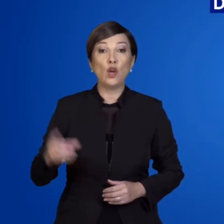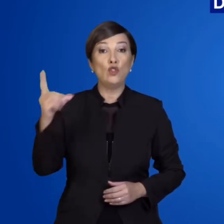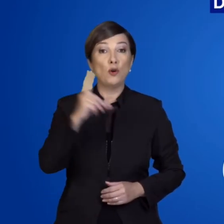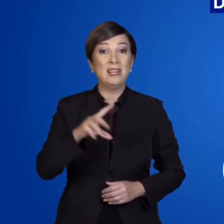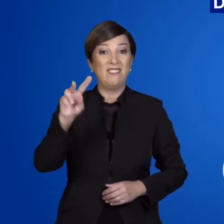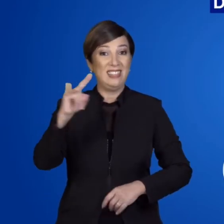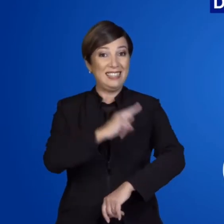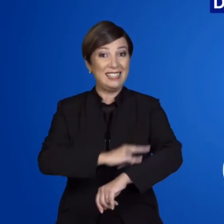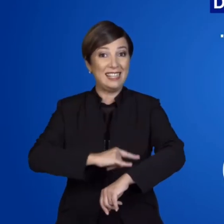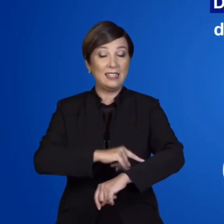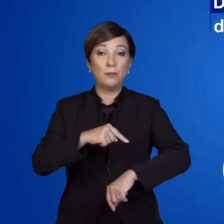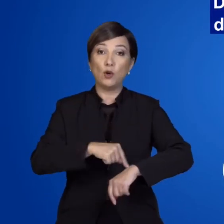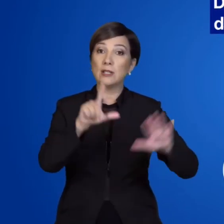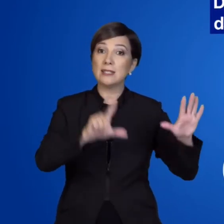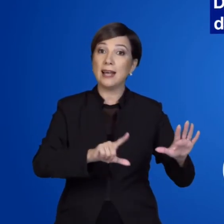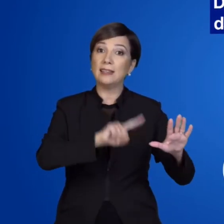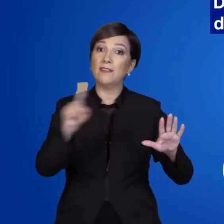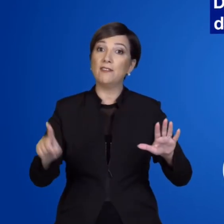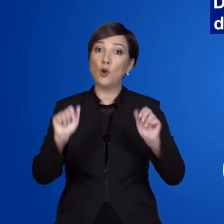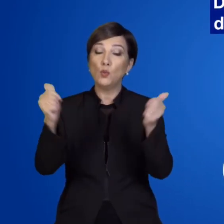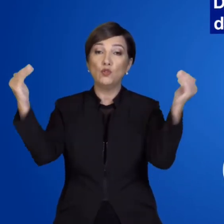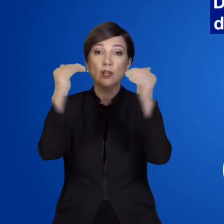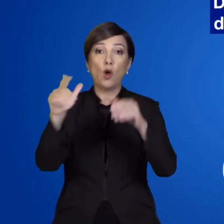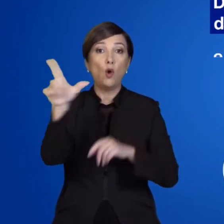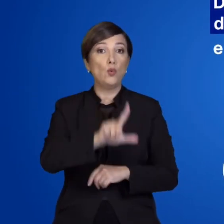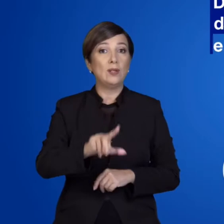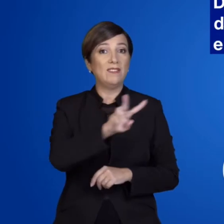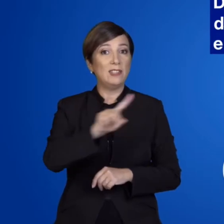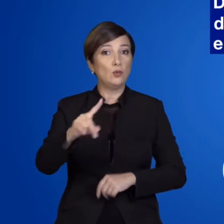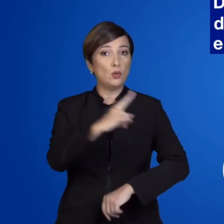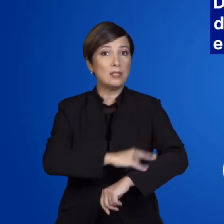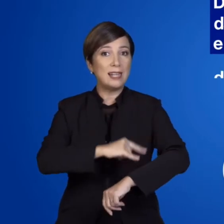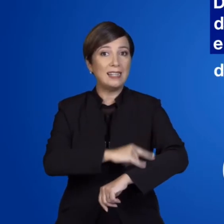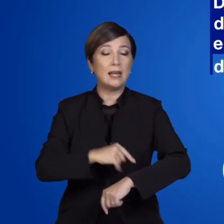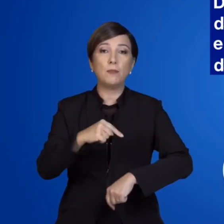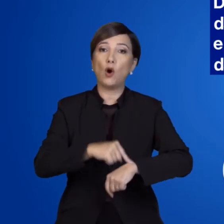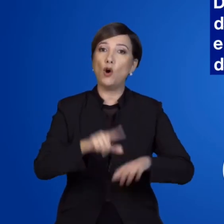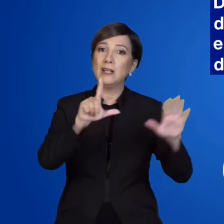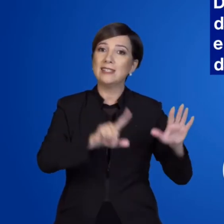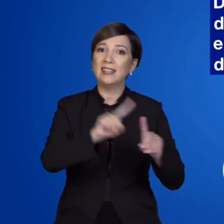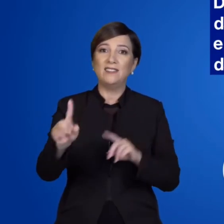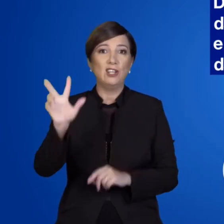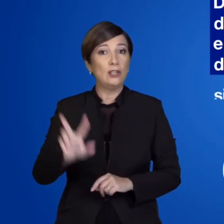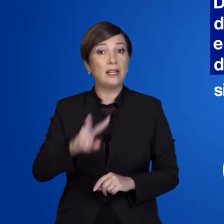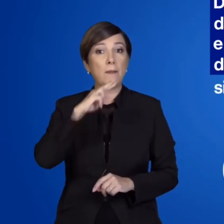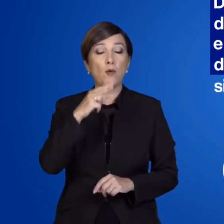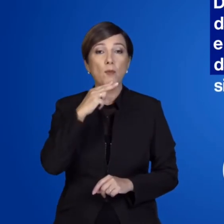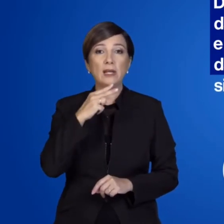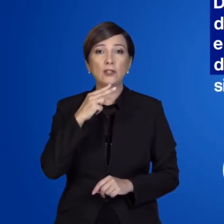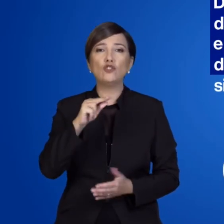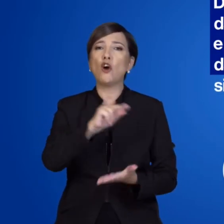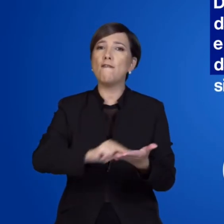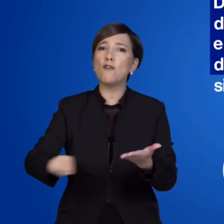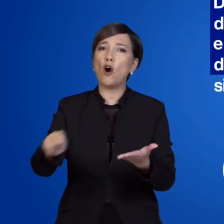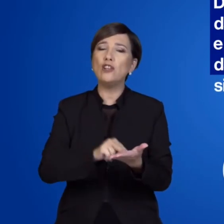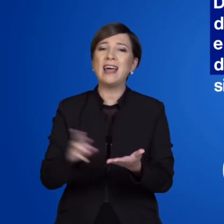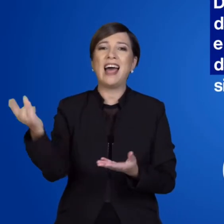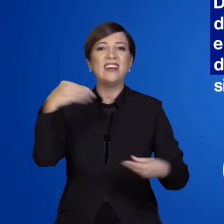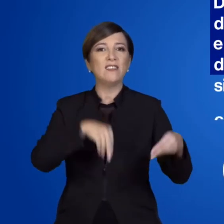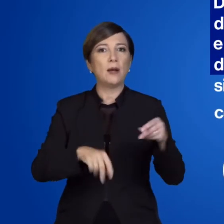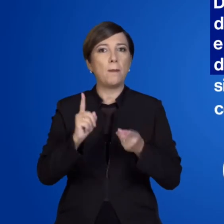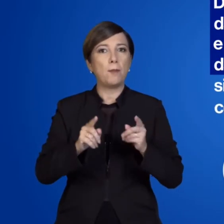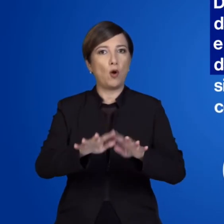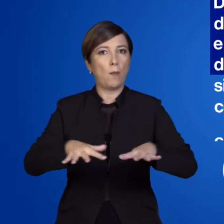Domenica 20 settembre dalle 7 alle 23 e lunedì 21 settembre dalle 7 alle 15 si vota per il referendum